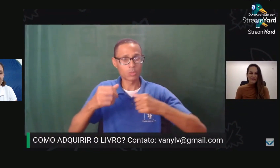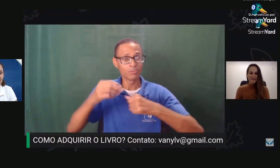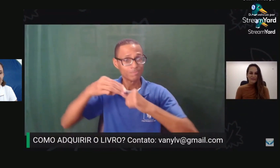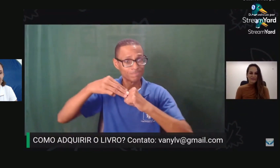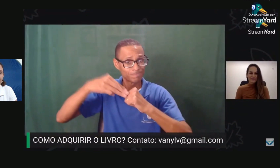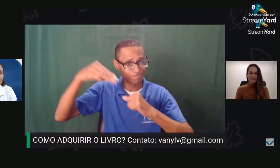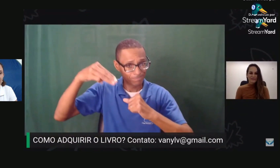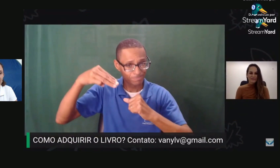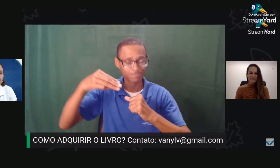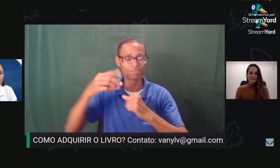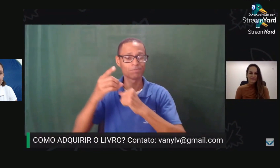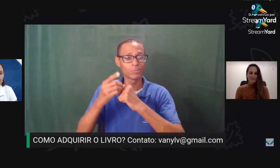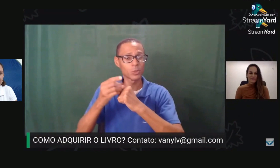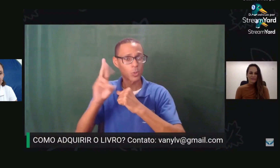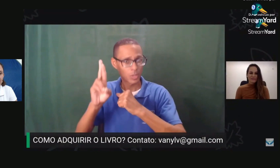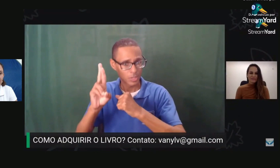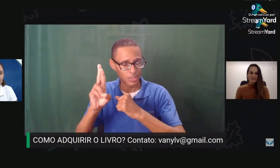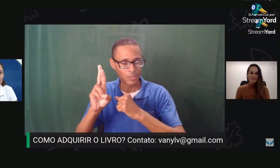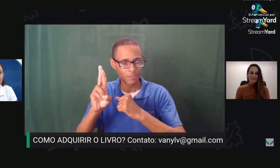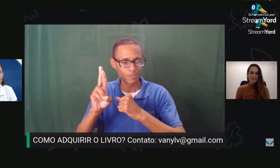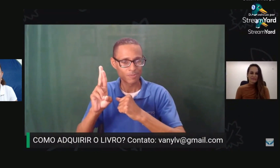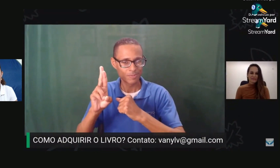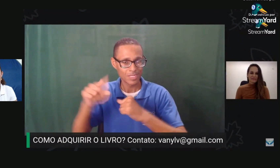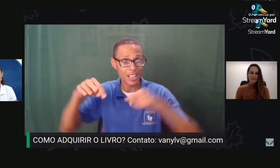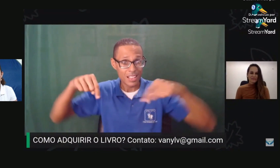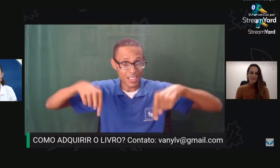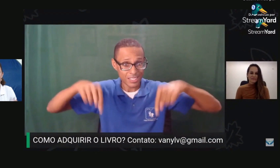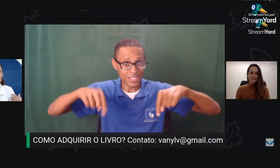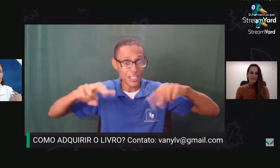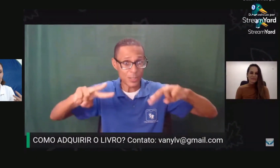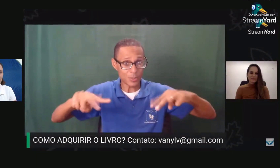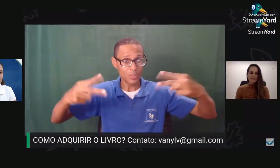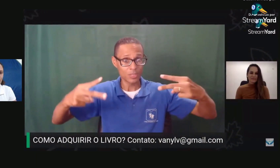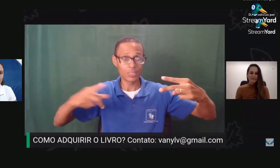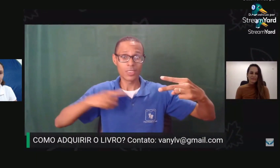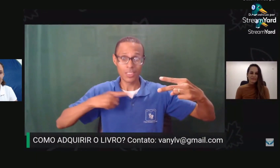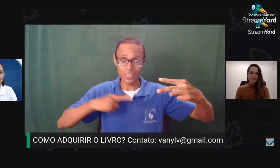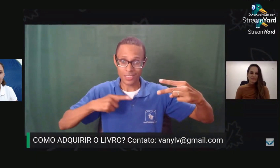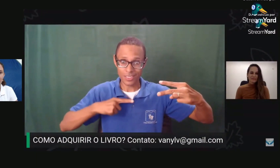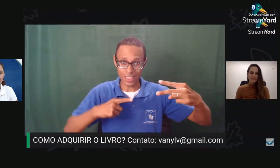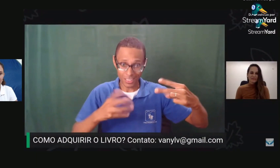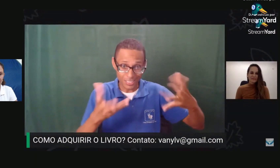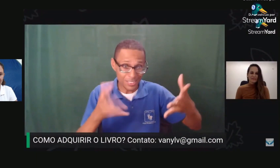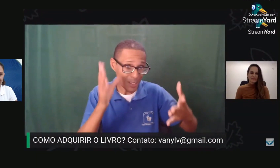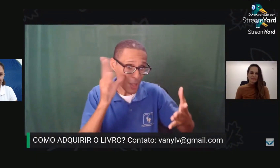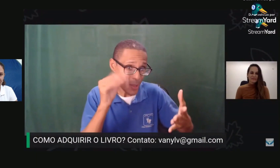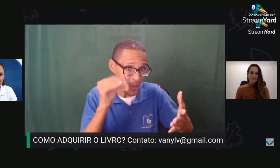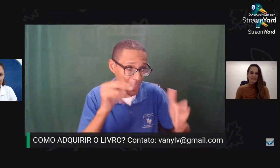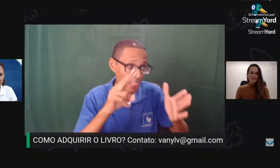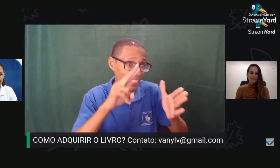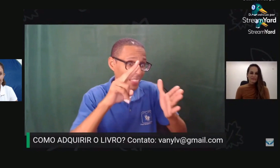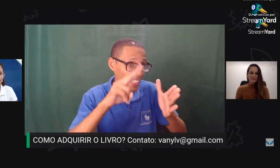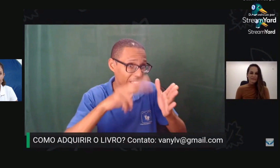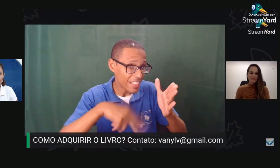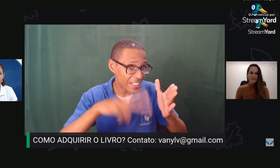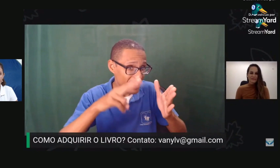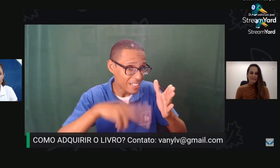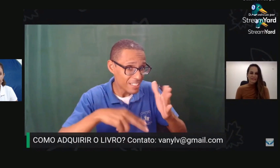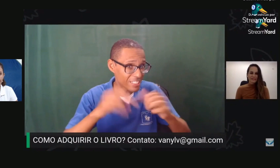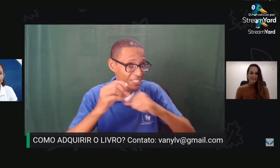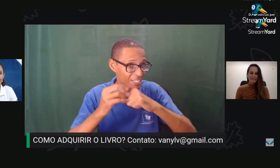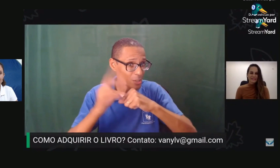Vanessa, gostaria também, né, você, né, que fez mestrado já, fez doutorado, coloquei o link aqui. Se você